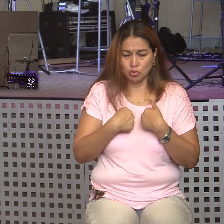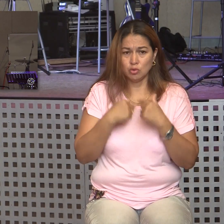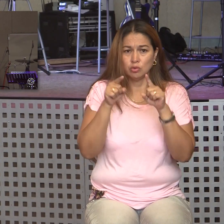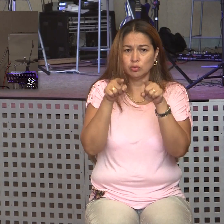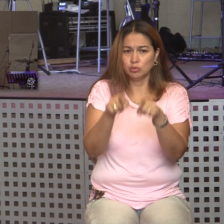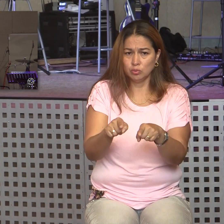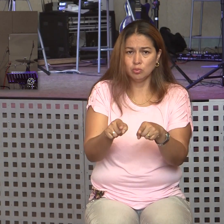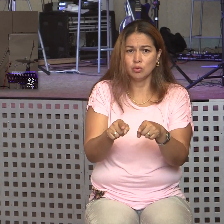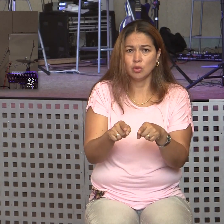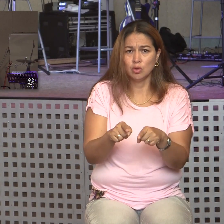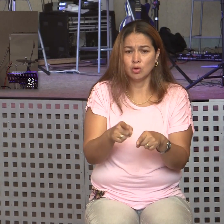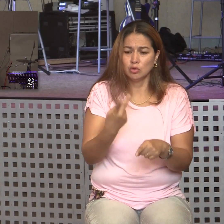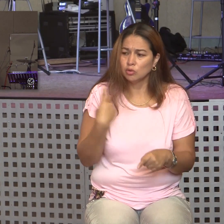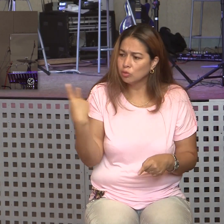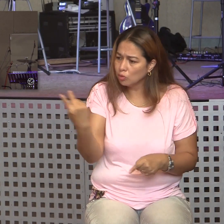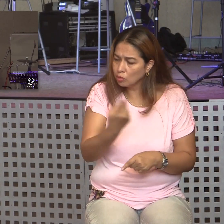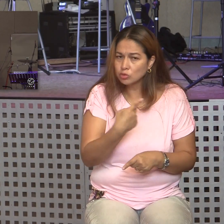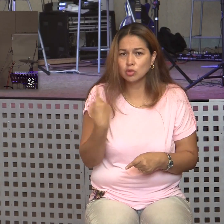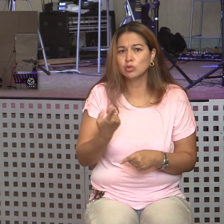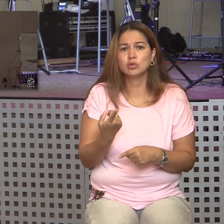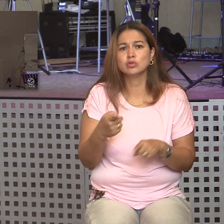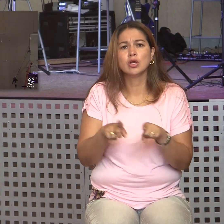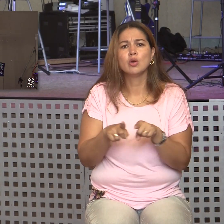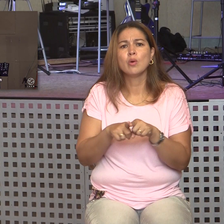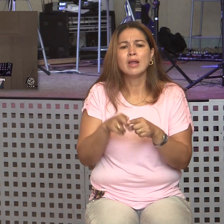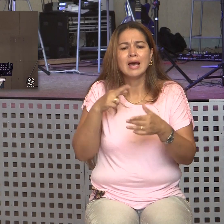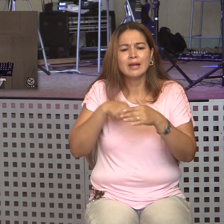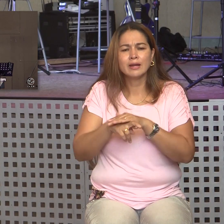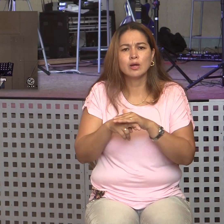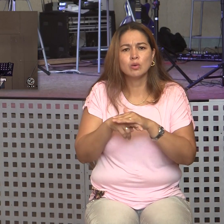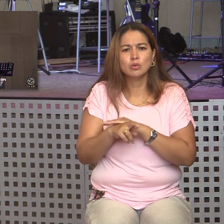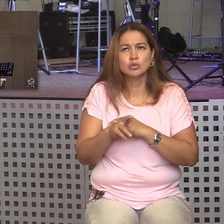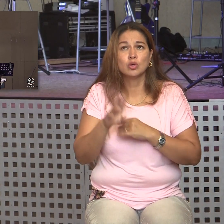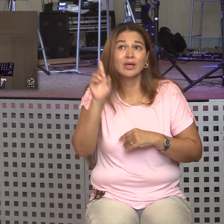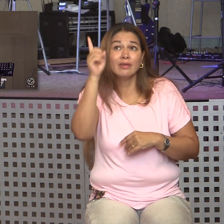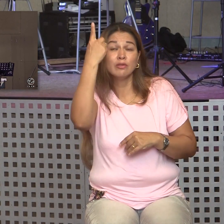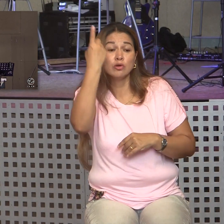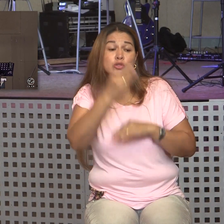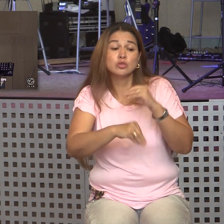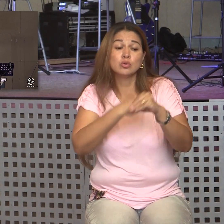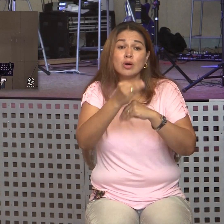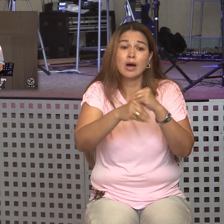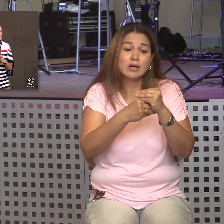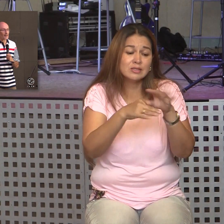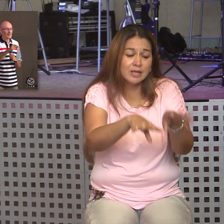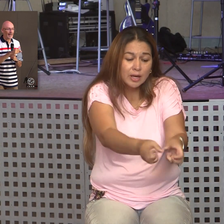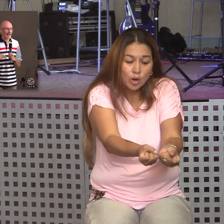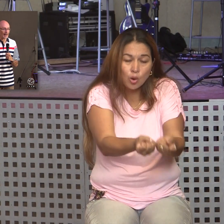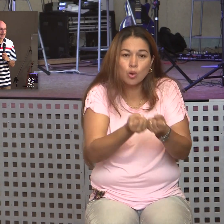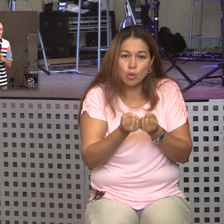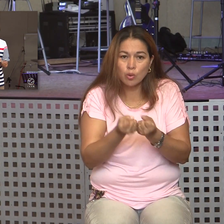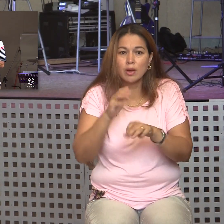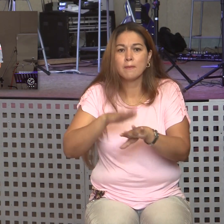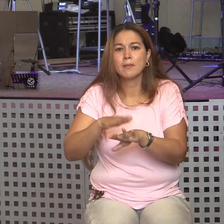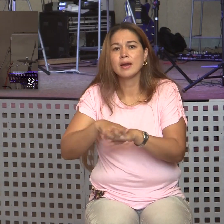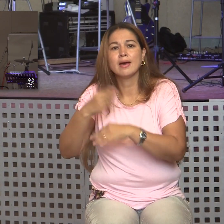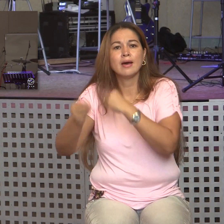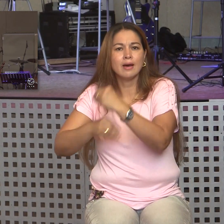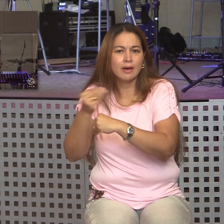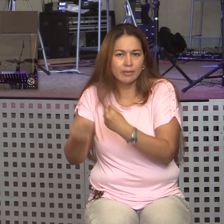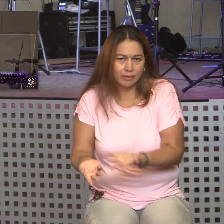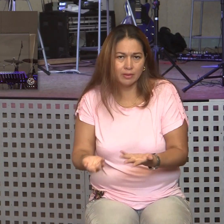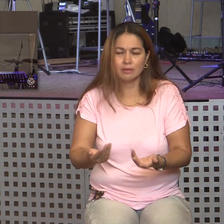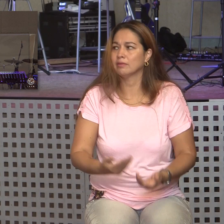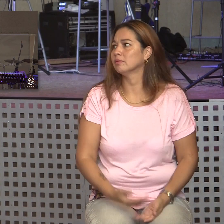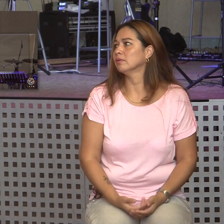puerta del templo. No, ellos se han encontrado con eso ahí. Y no han hecho una asamblea para reunirse todos